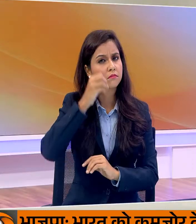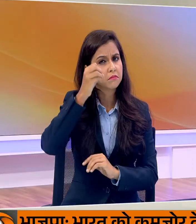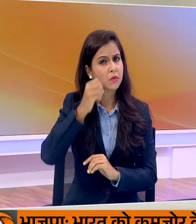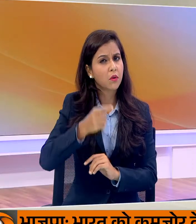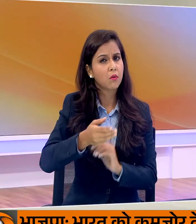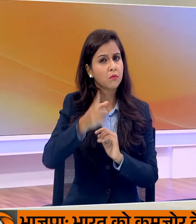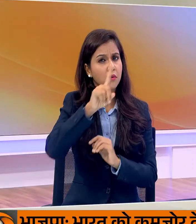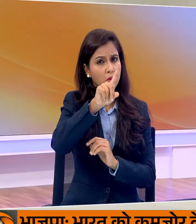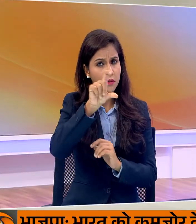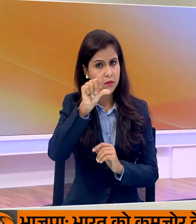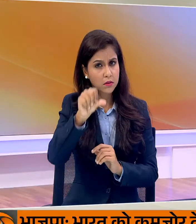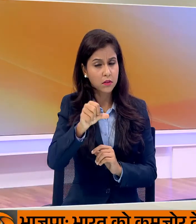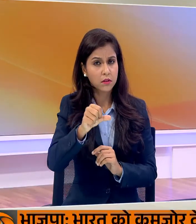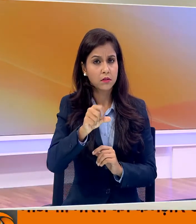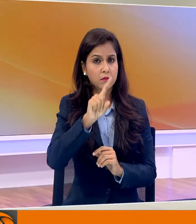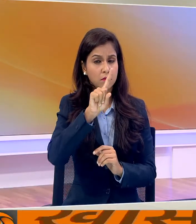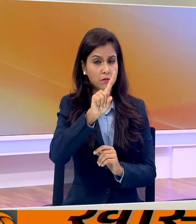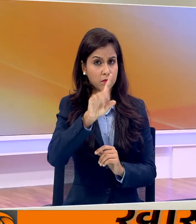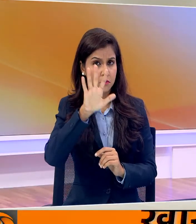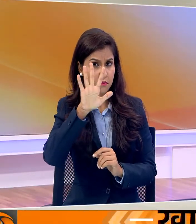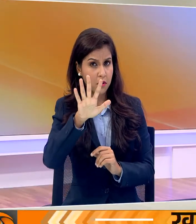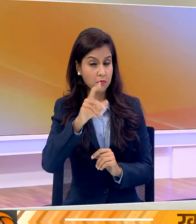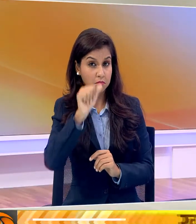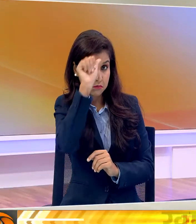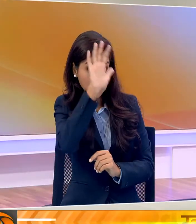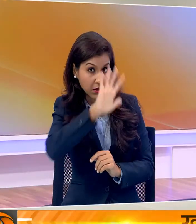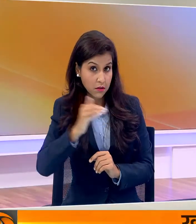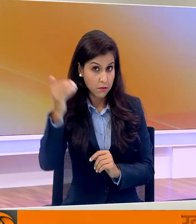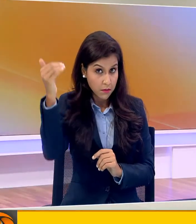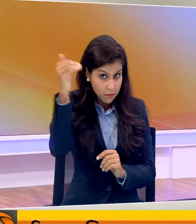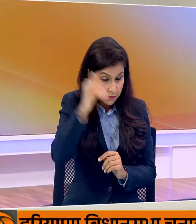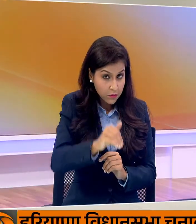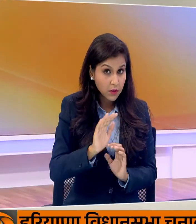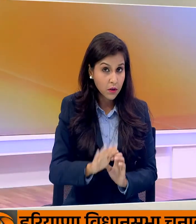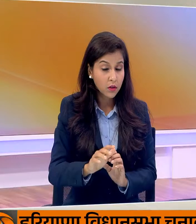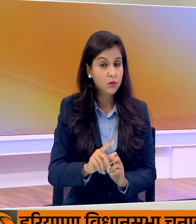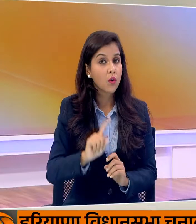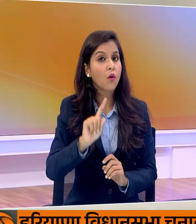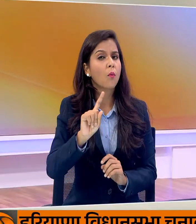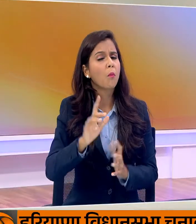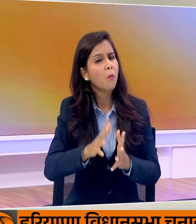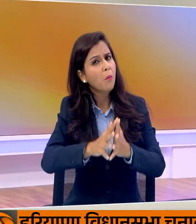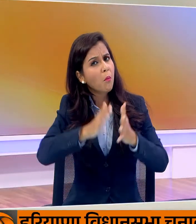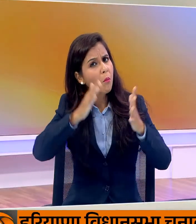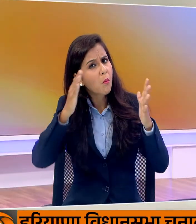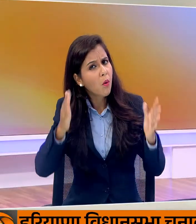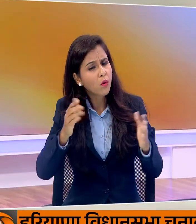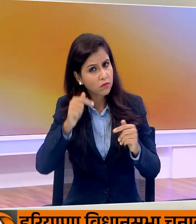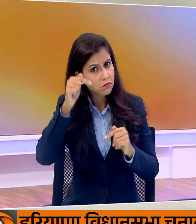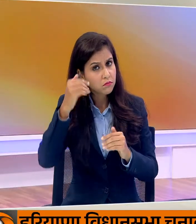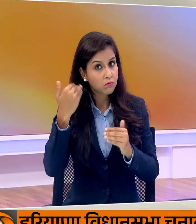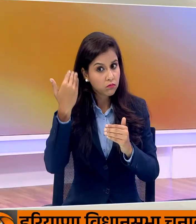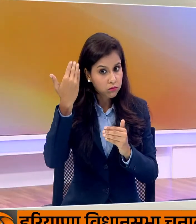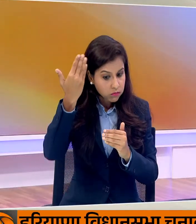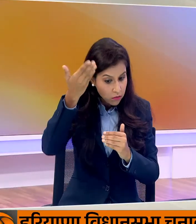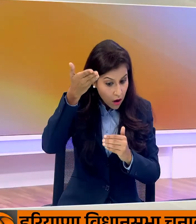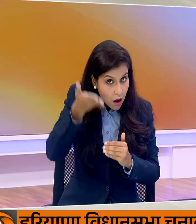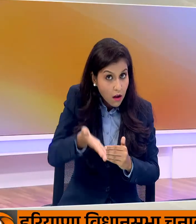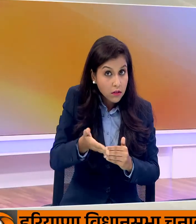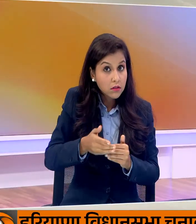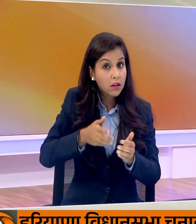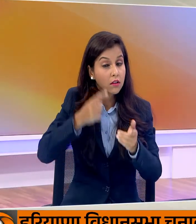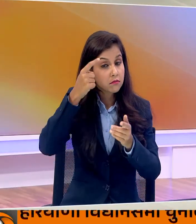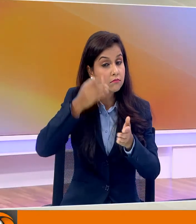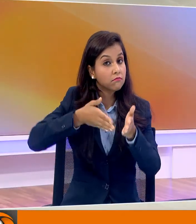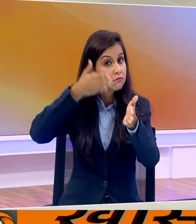1915 के अंदर भारत के अंदर आए तो सबसे ज्यादा आज तक अगर किसी ने रेल का प्रयोग किया